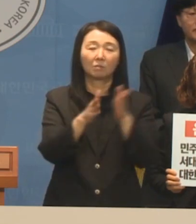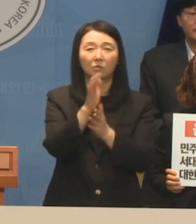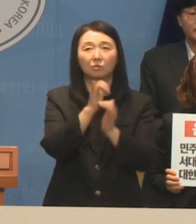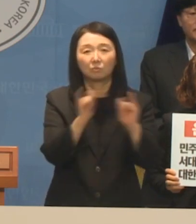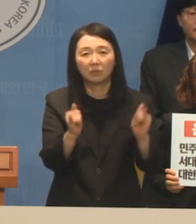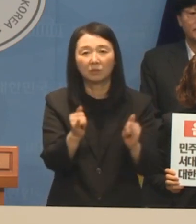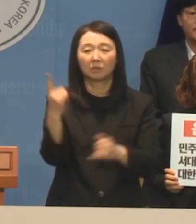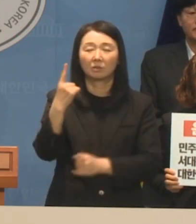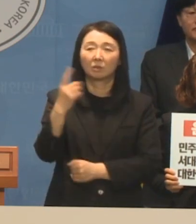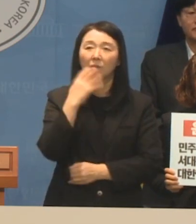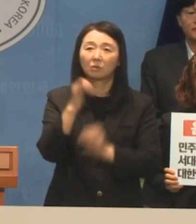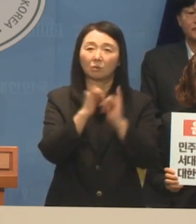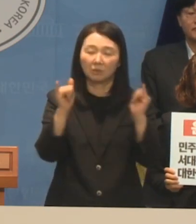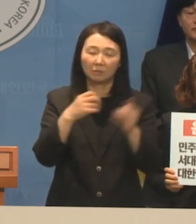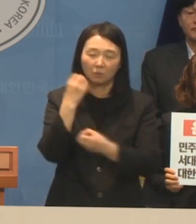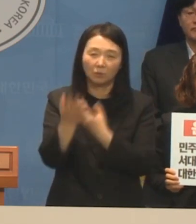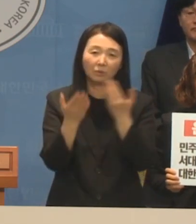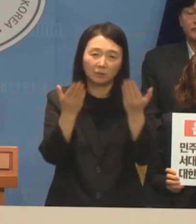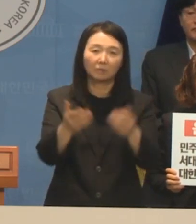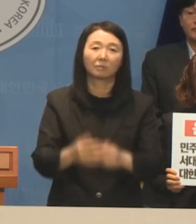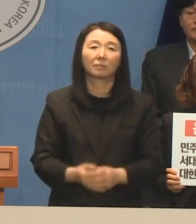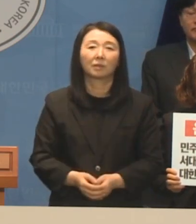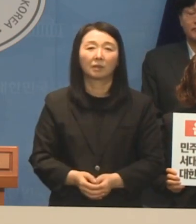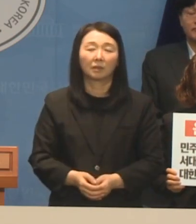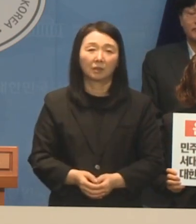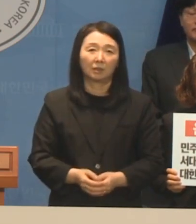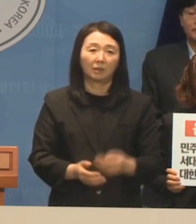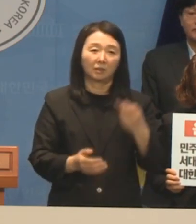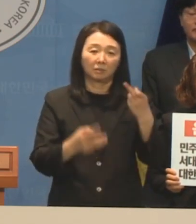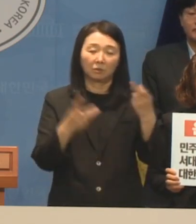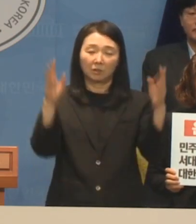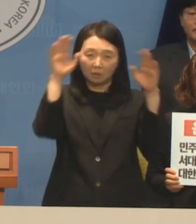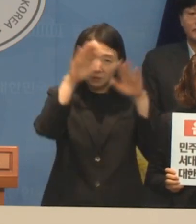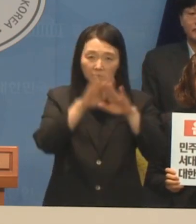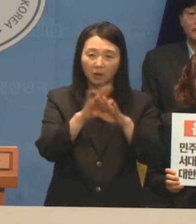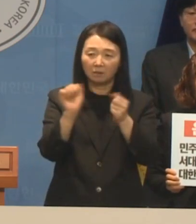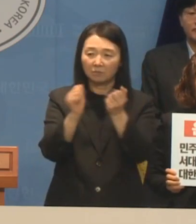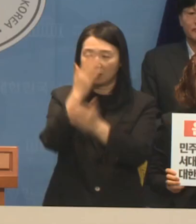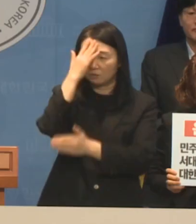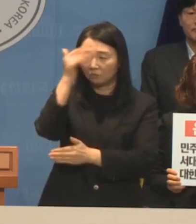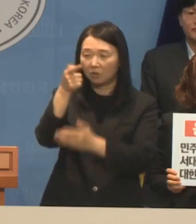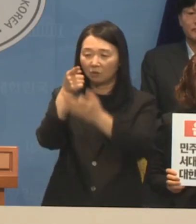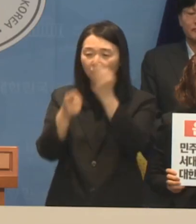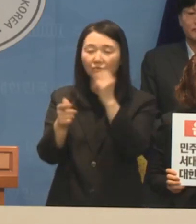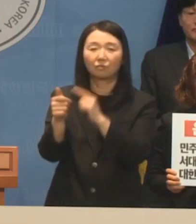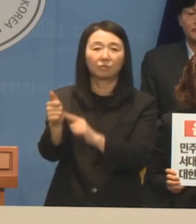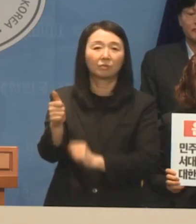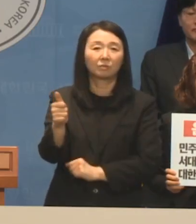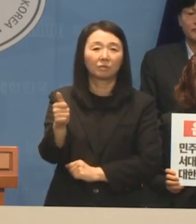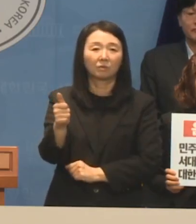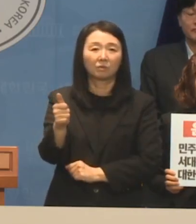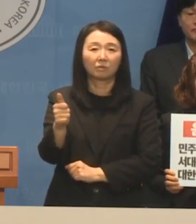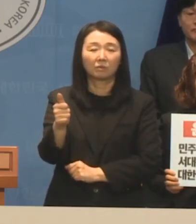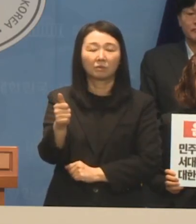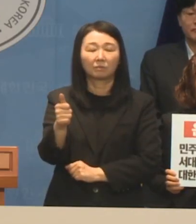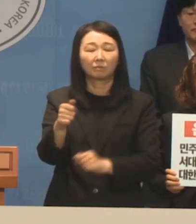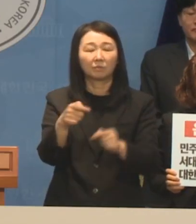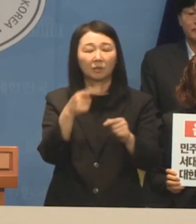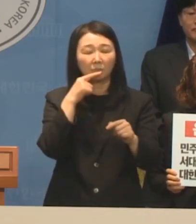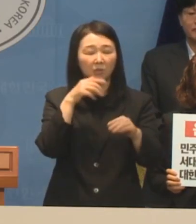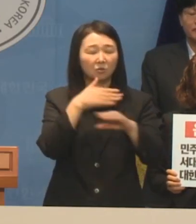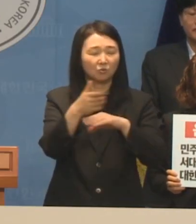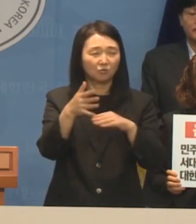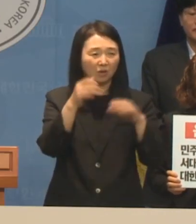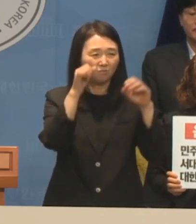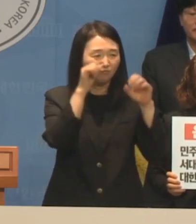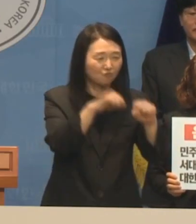서울 시민들께 드리는 호소문입니다. 12월 3일 밤 내란 속의 윤석열에 의해 무너져 내리는 민주주의를